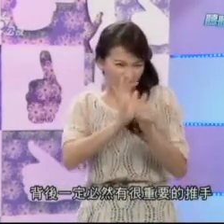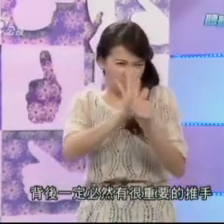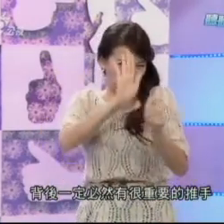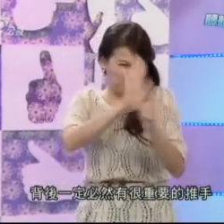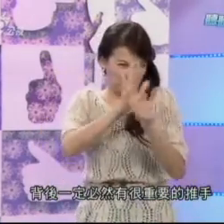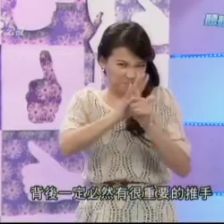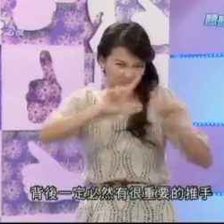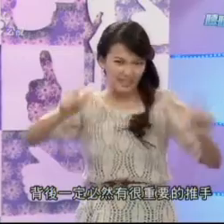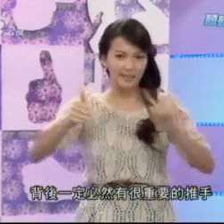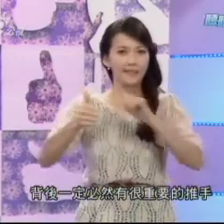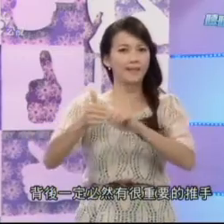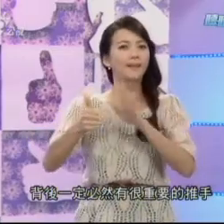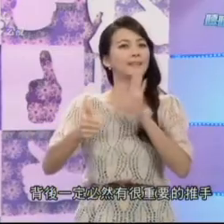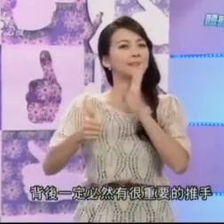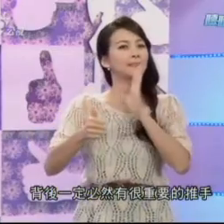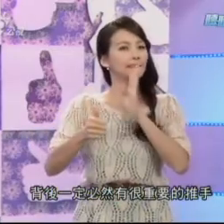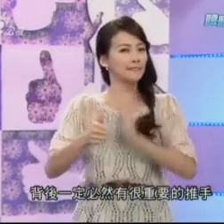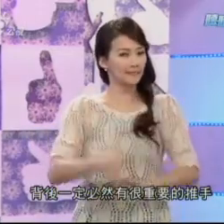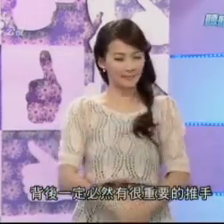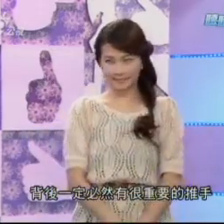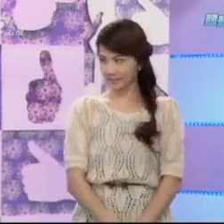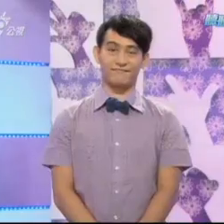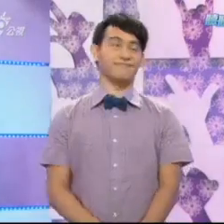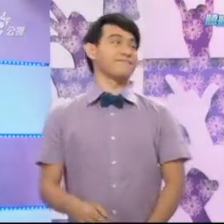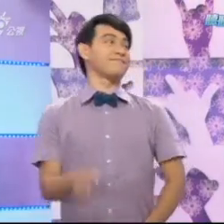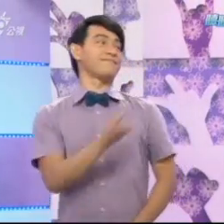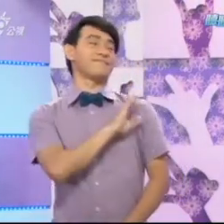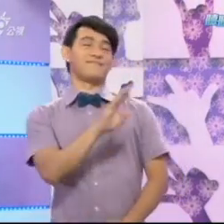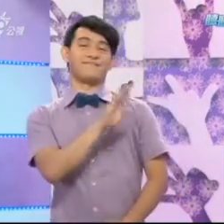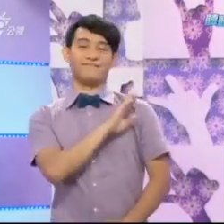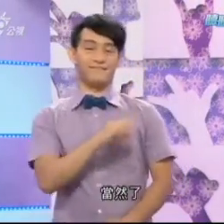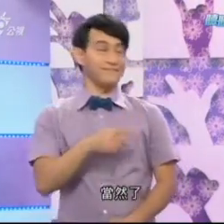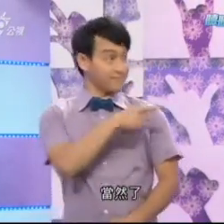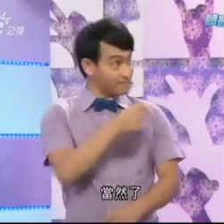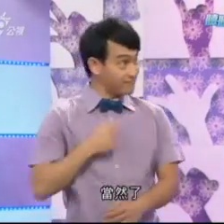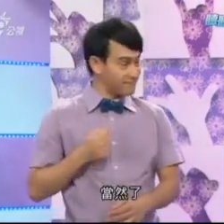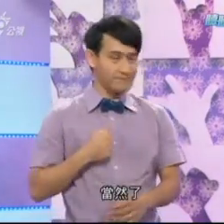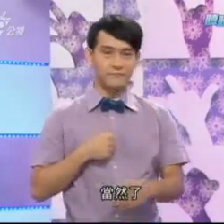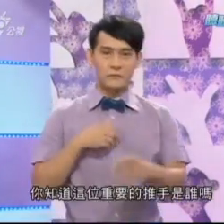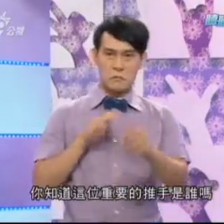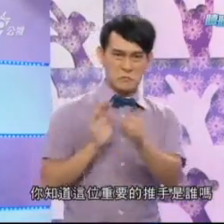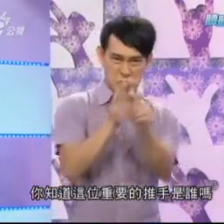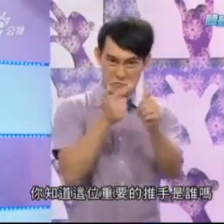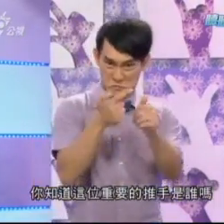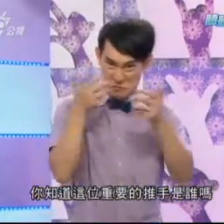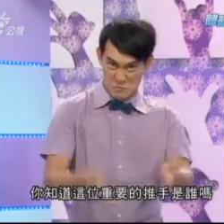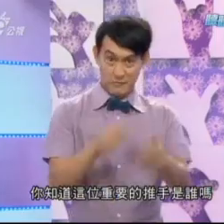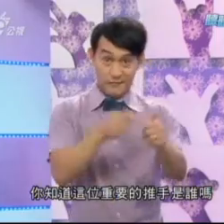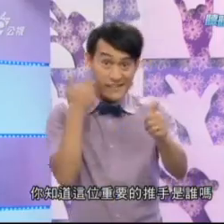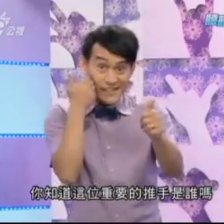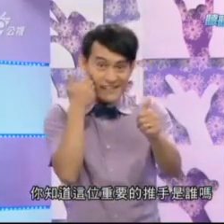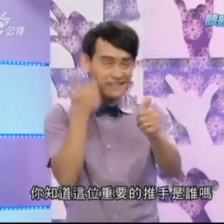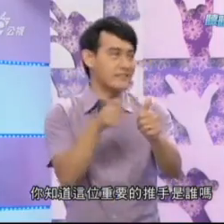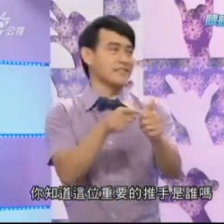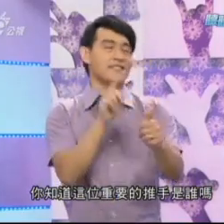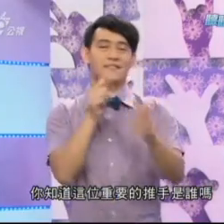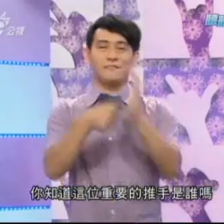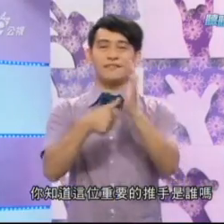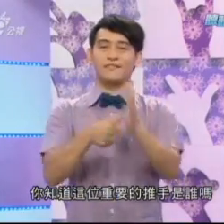必然有很重要的推手。 嗯，当然了，你知道这位重要的推手是谁吗？就